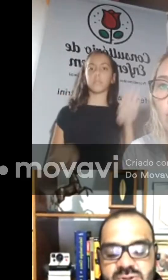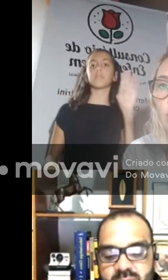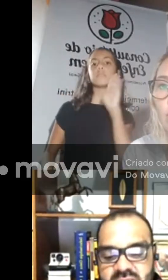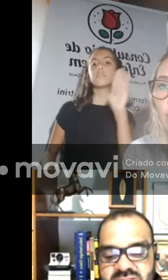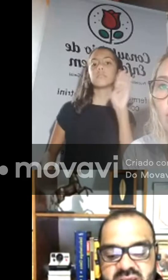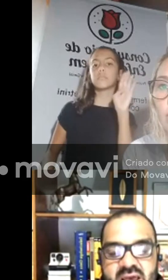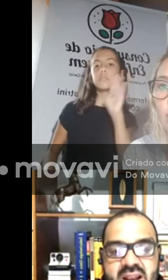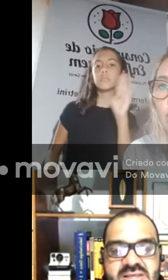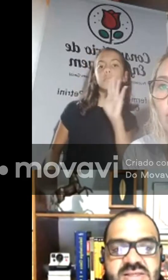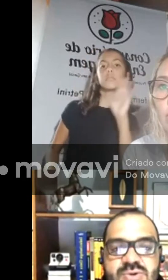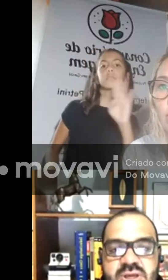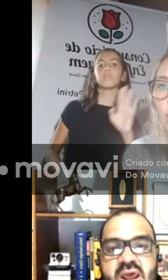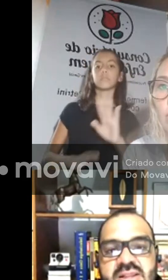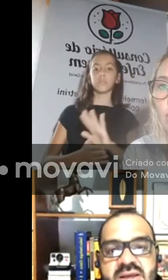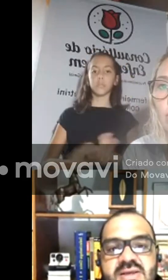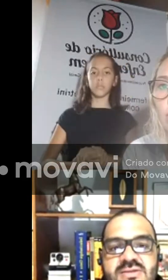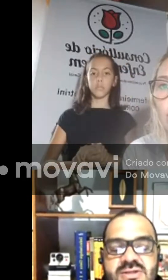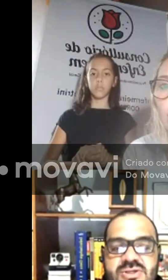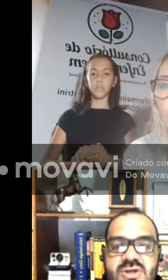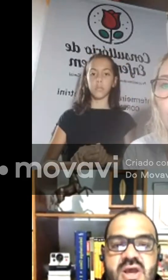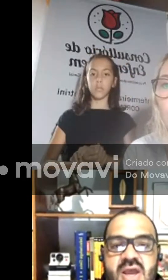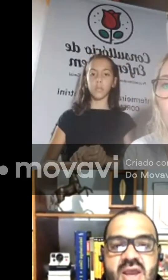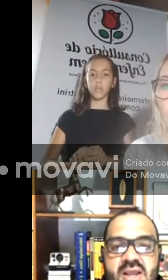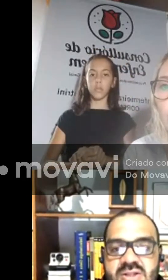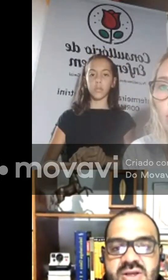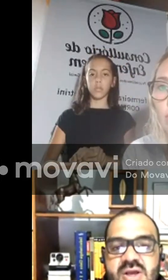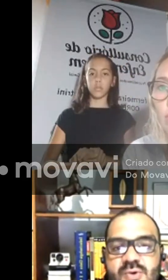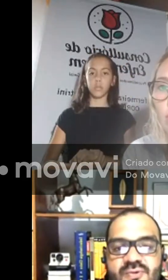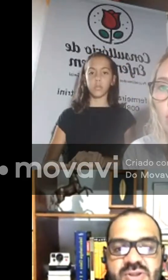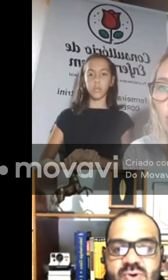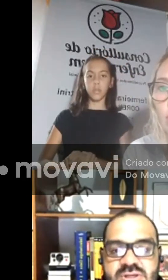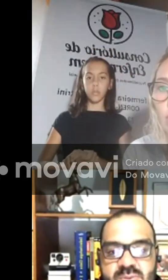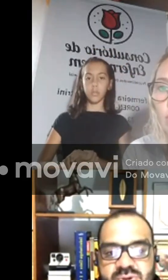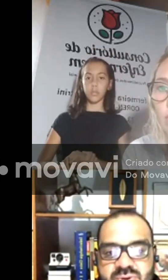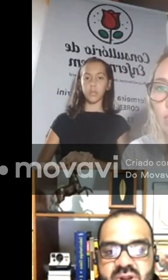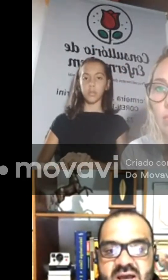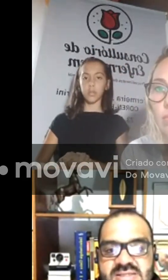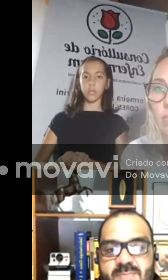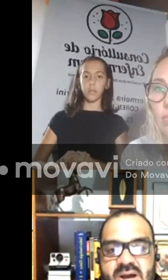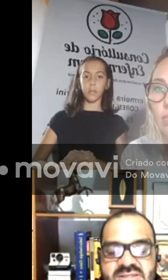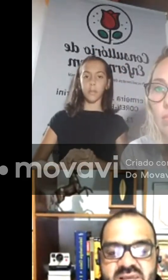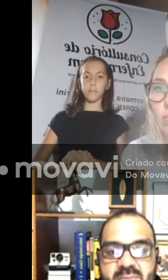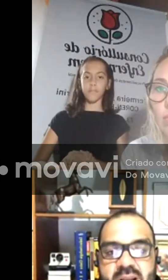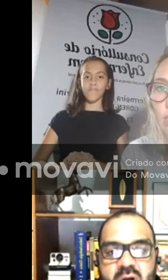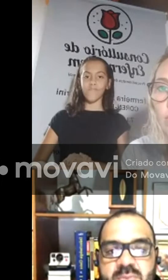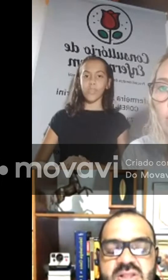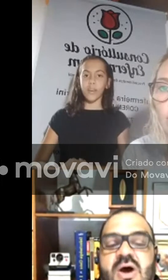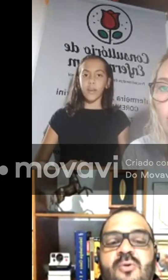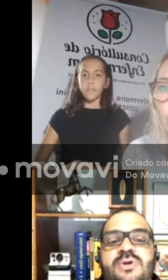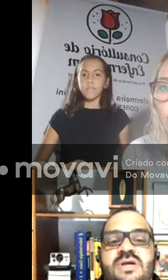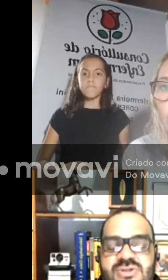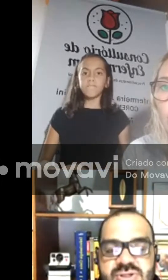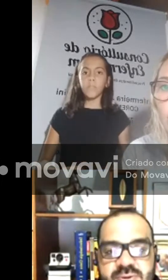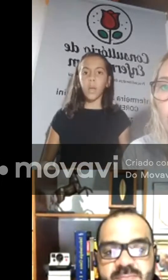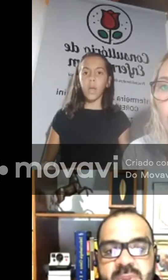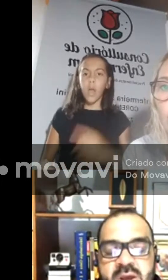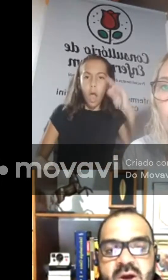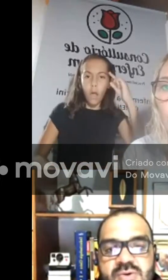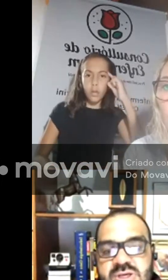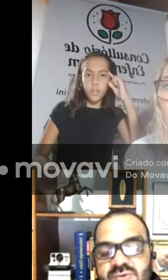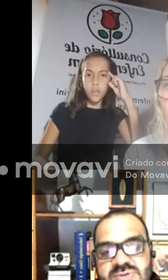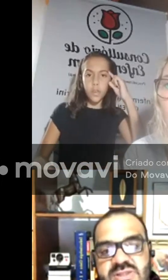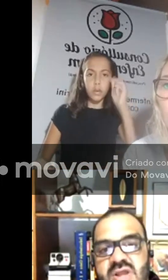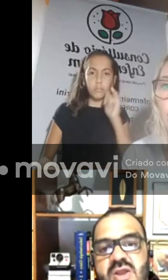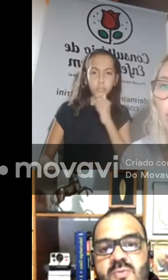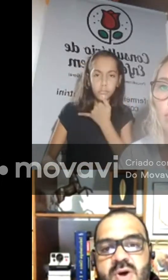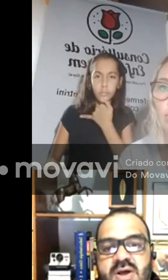falando sobre isso, a relação direta que existe entre os fatores emocionais, a parte cerebral e mental, com o intestino. Ou